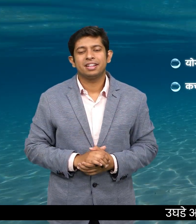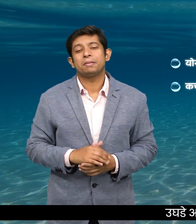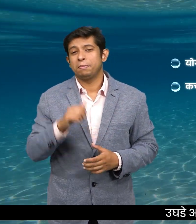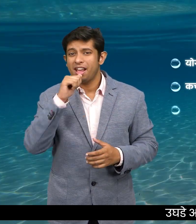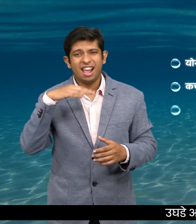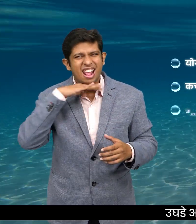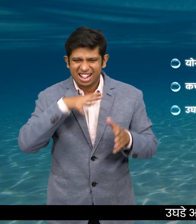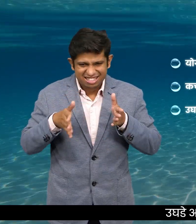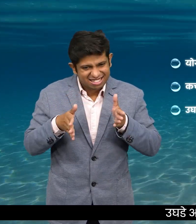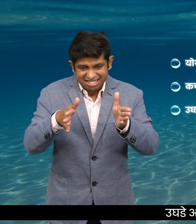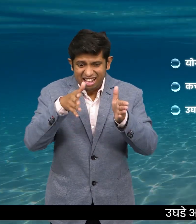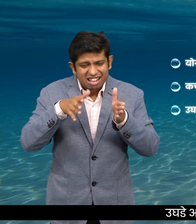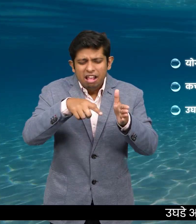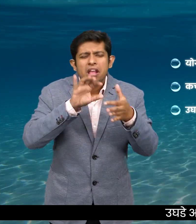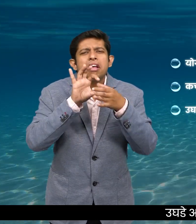उघडे आणि बंद गटार,